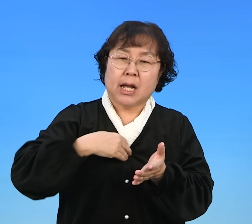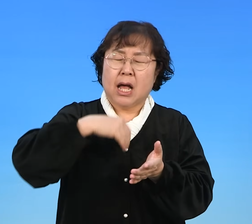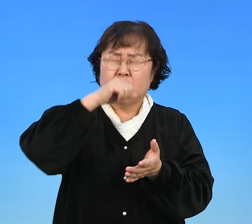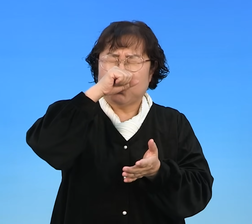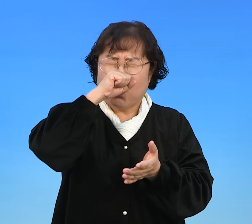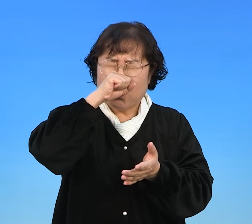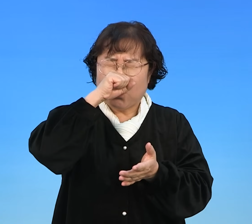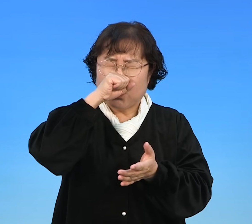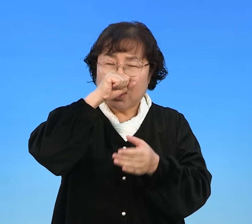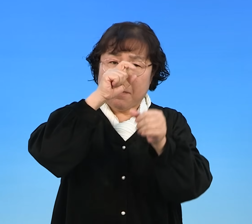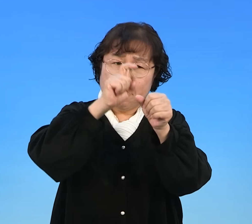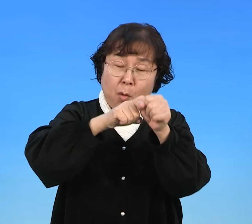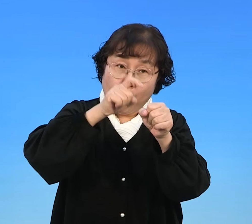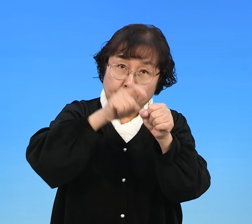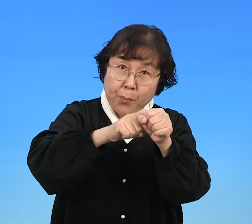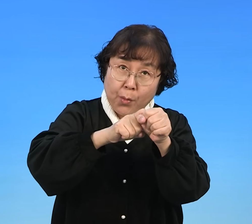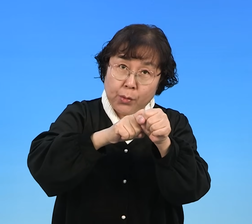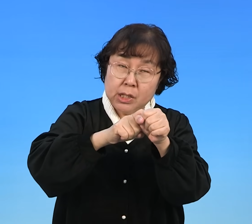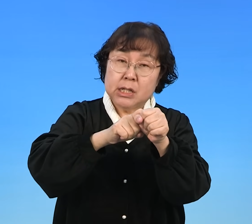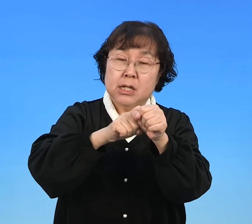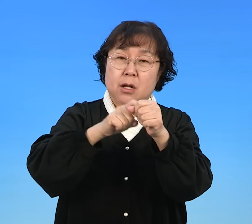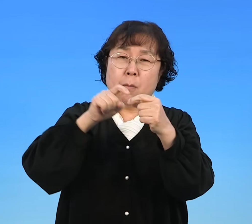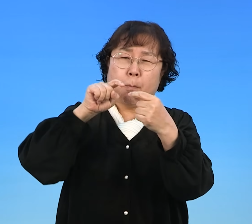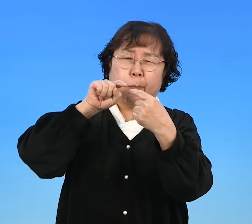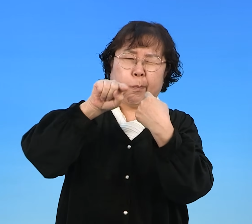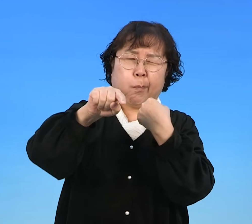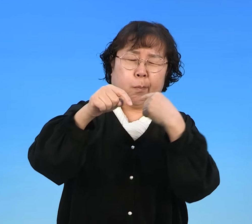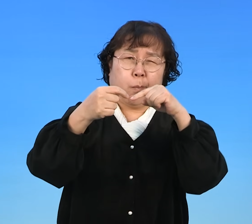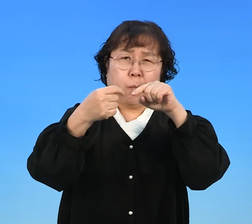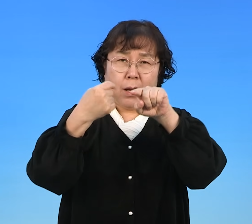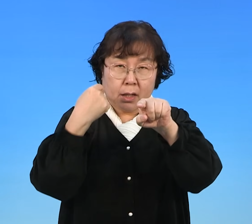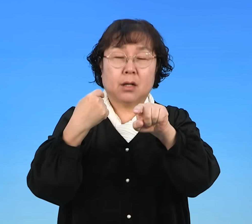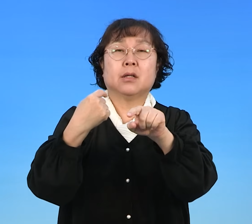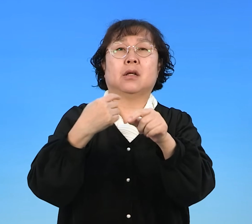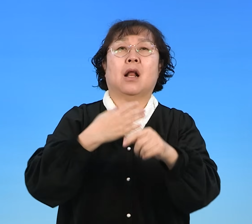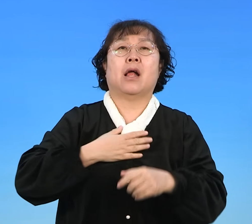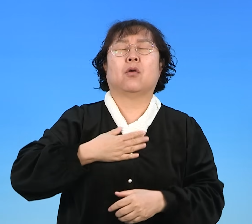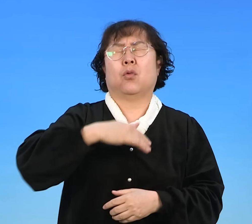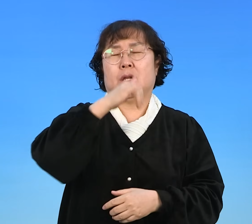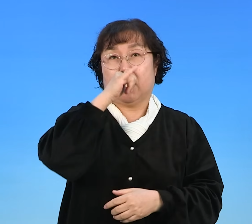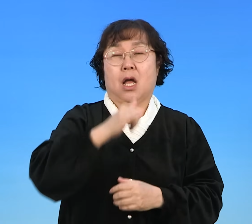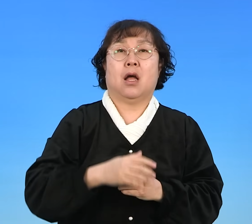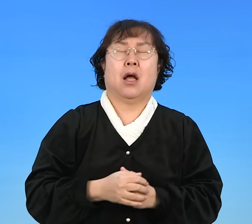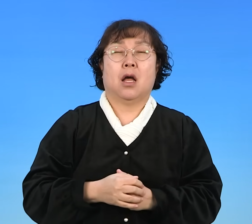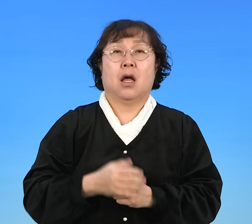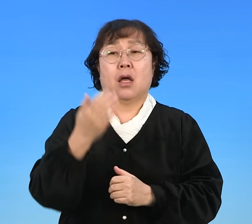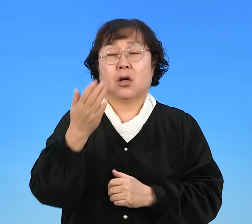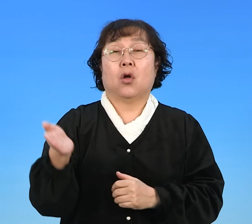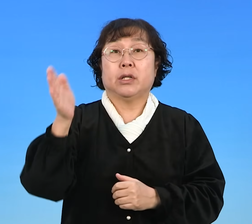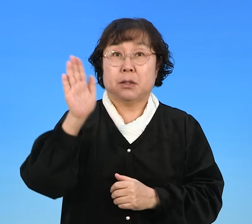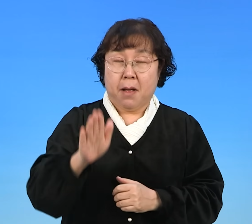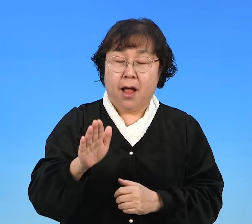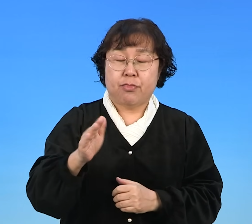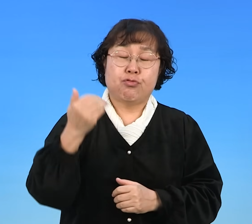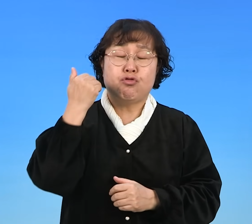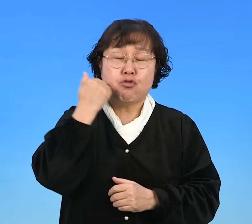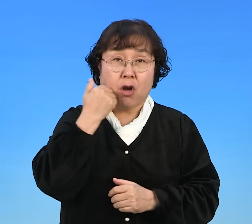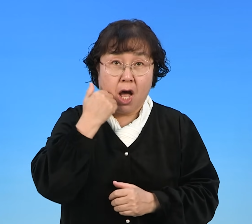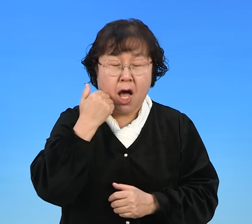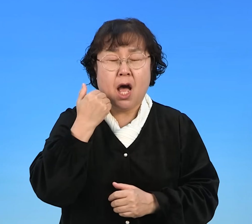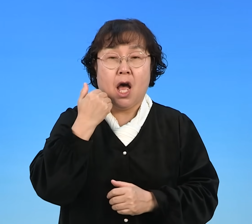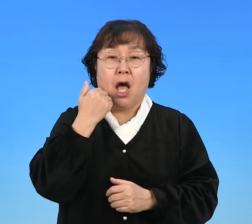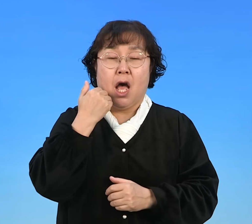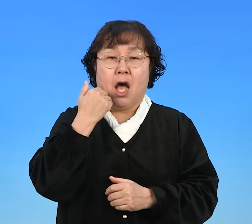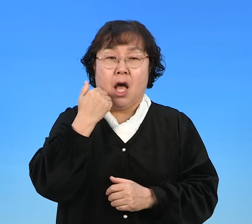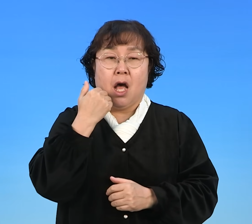의도는 화살처럼 관역에 못 닿거나 빗나갔음을. 하지만 누가 감히